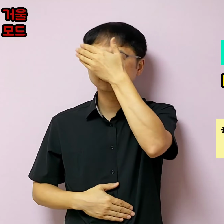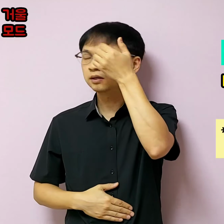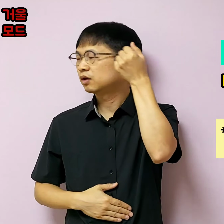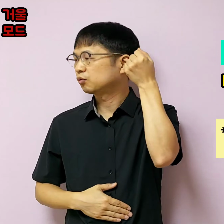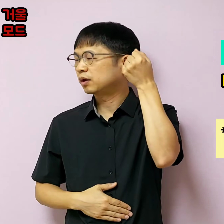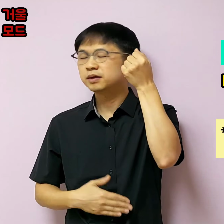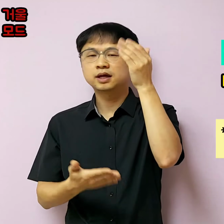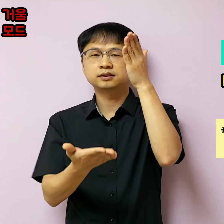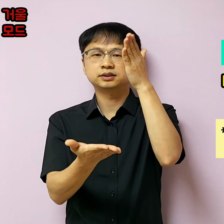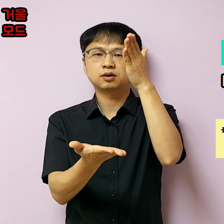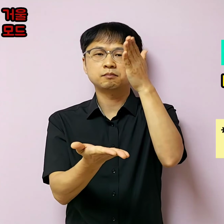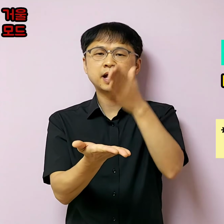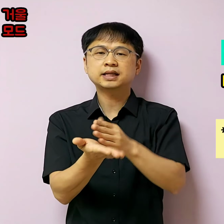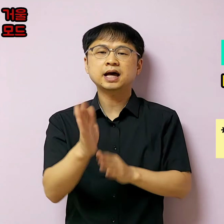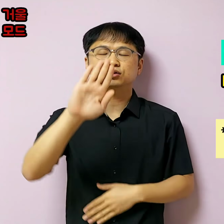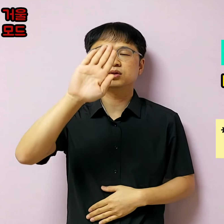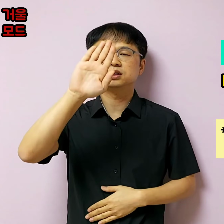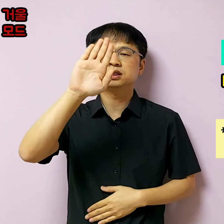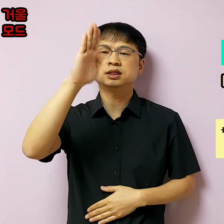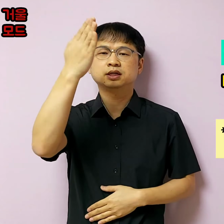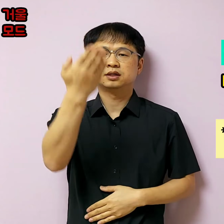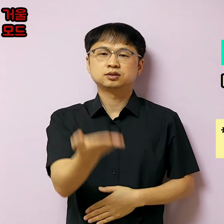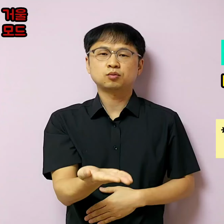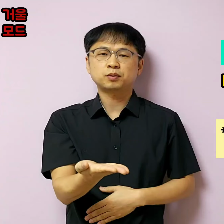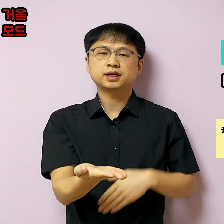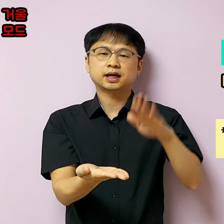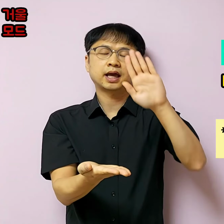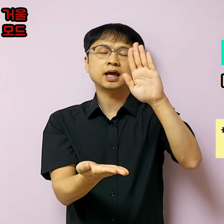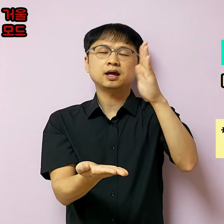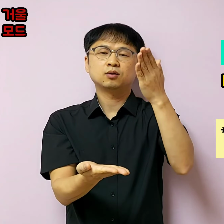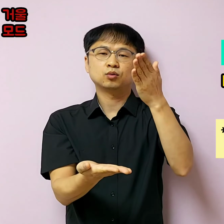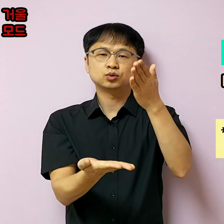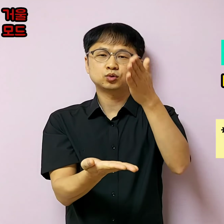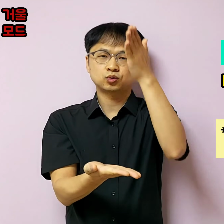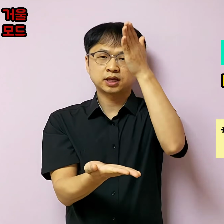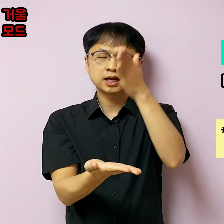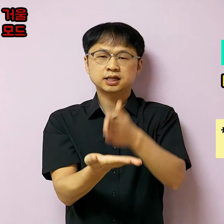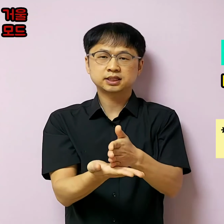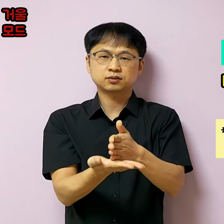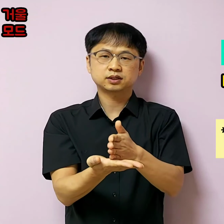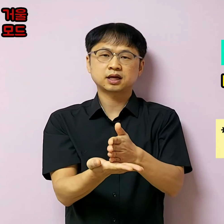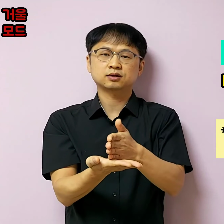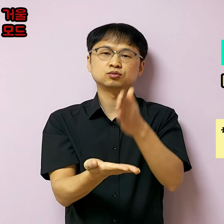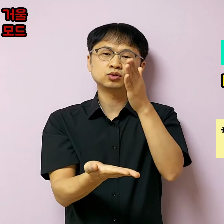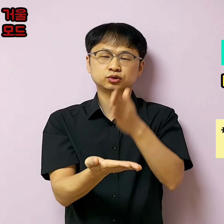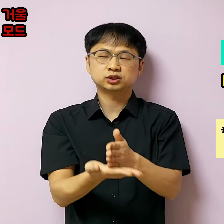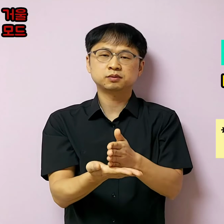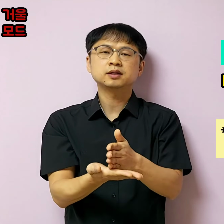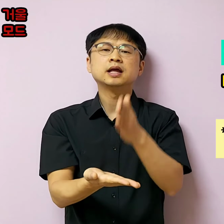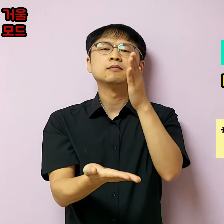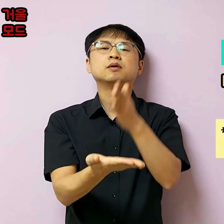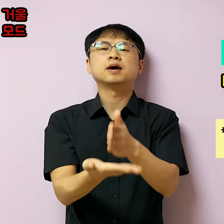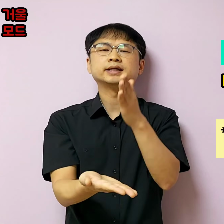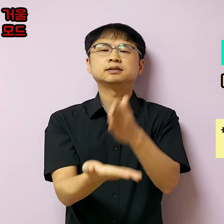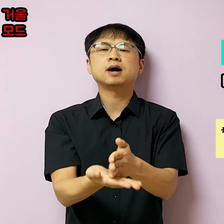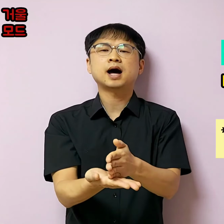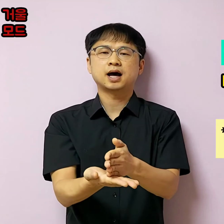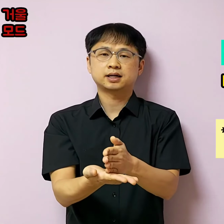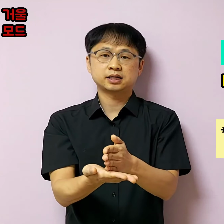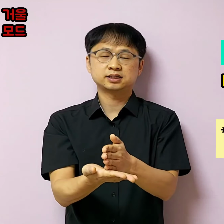마음을 외면하는 거죠. 말다 수어는 손바닥에 오른손 손날 세워서 탁 두들겨 주시면 뭐뭐 하지 마 라는